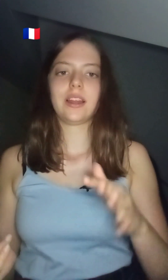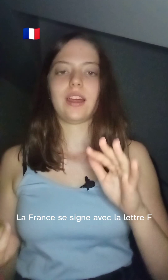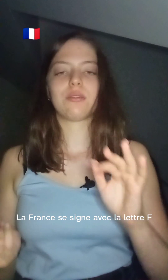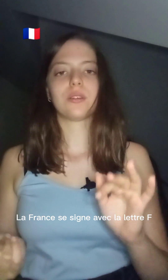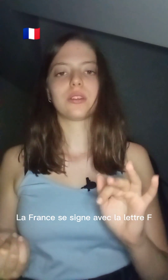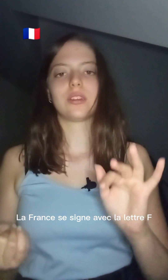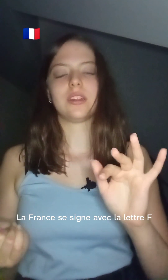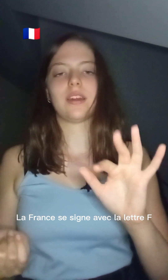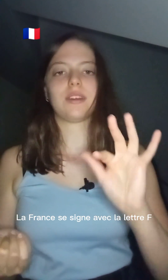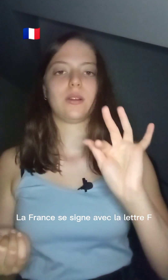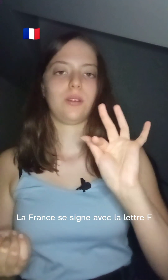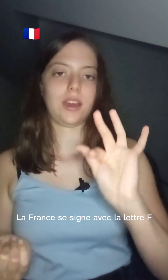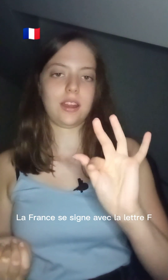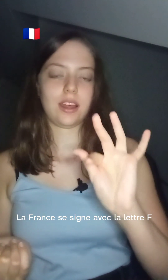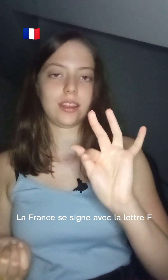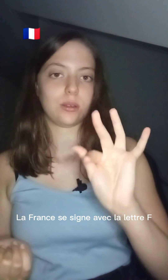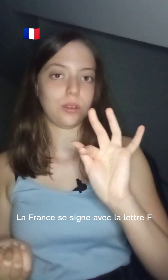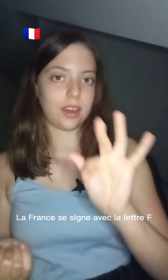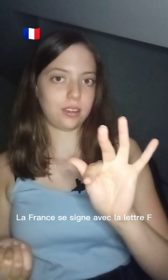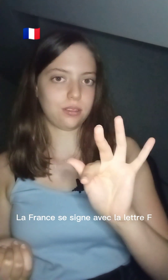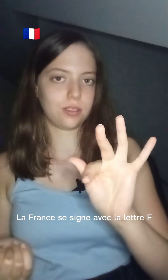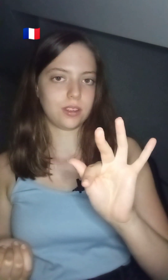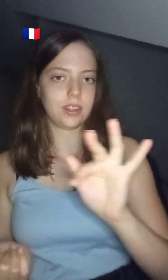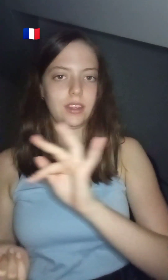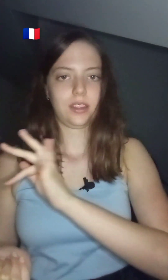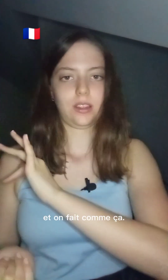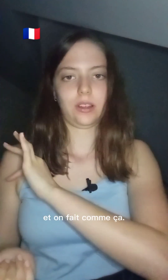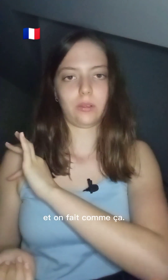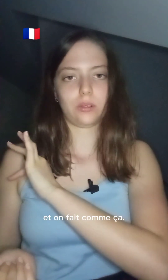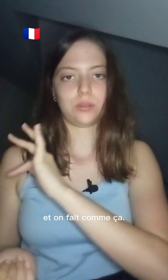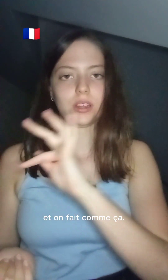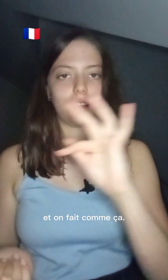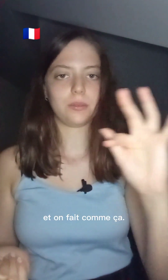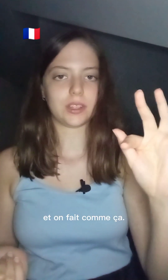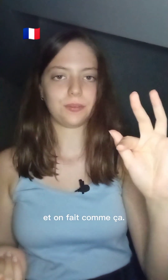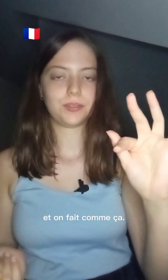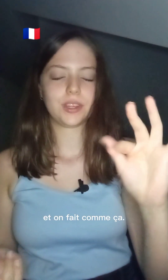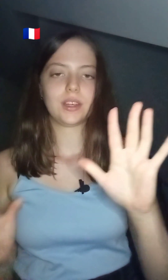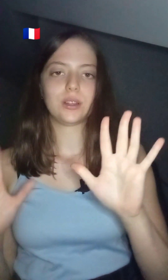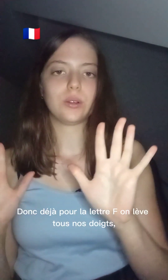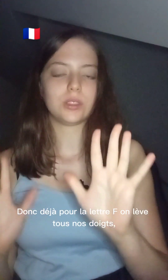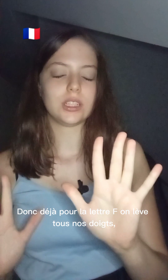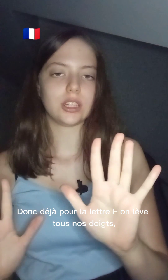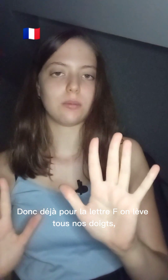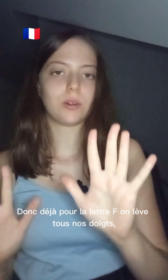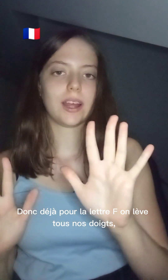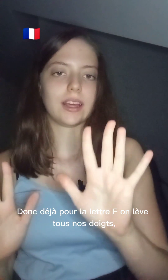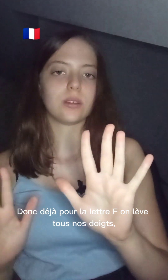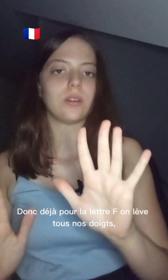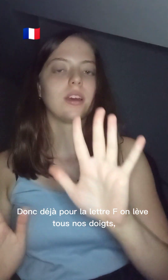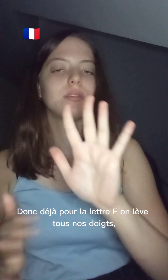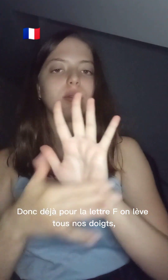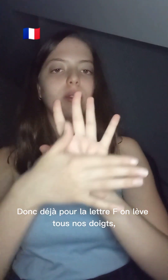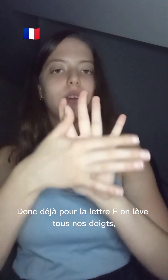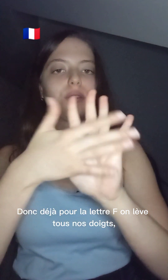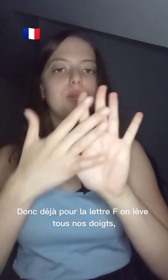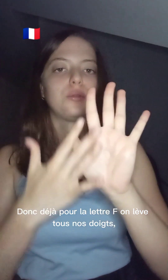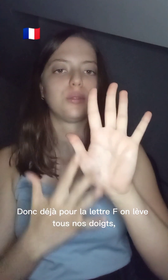La France se signe avec la lettre F et on le fait comme ça. Donc déjà pour la lettre F, on lève tous nos